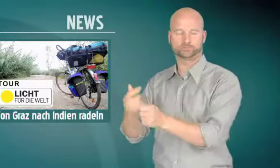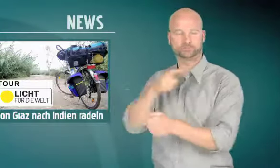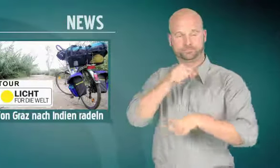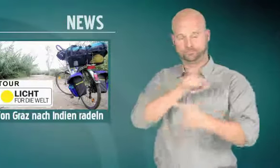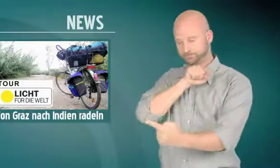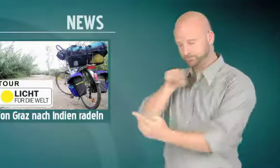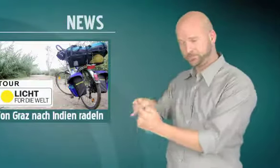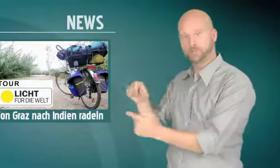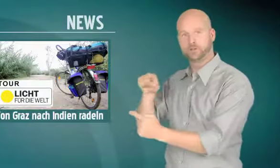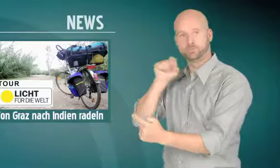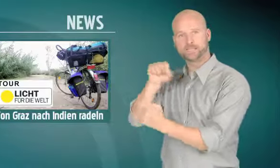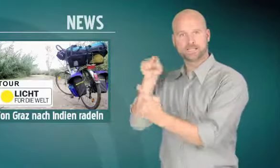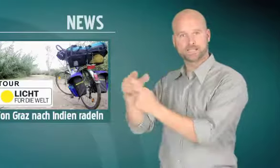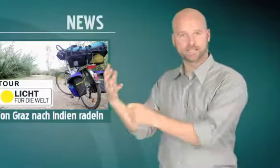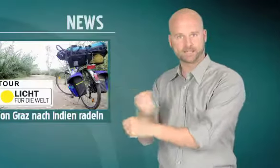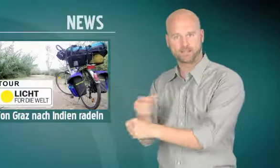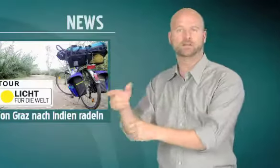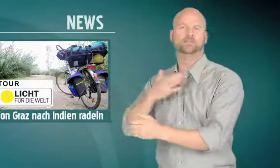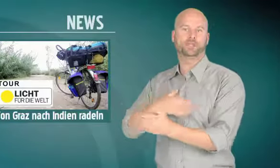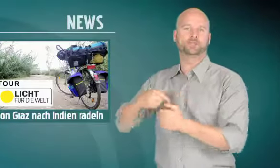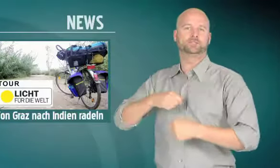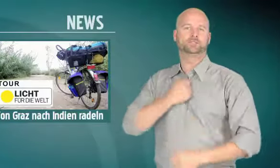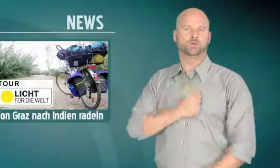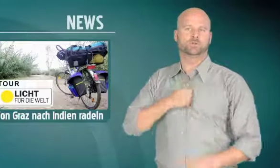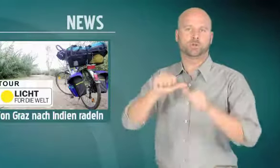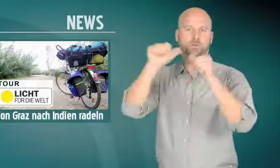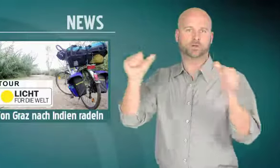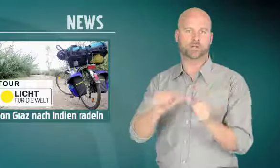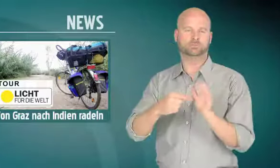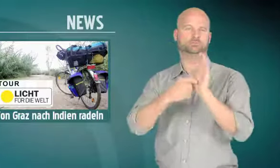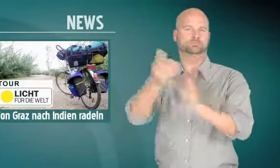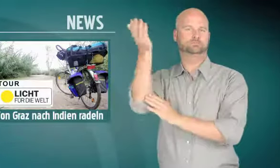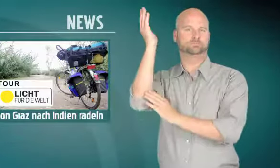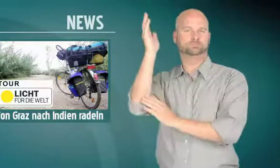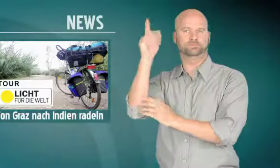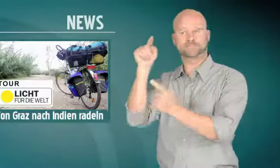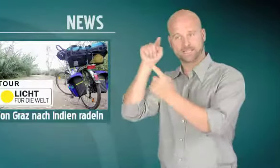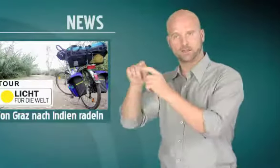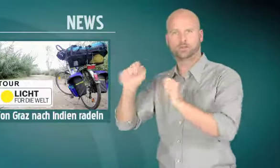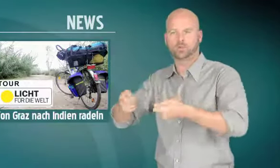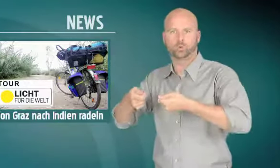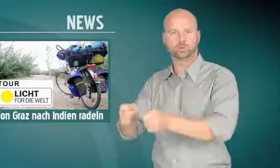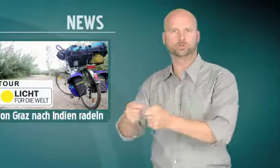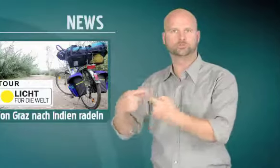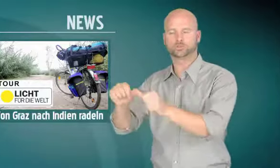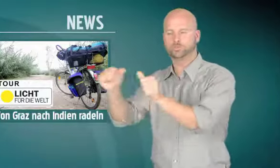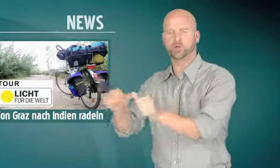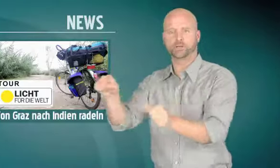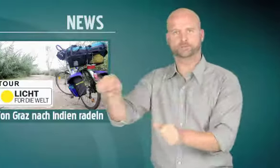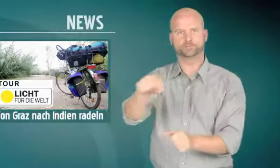Österreich unterstützen. Am Ziel ihrer Reise soll über Projekte, die von der Organisation unterstützt werden, berichtet werden. Unter anderem